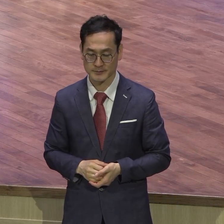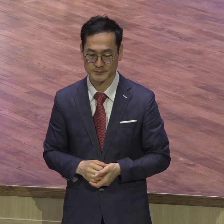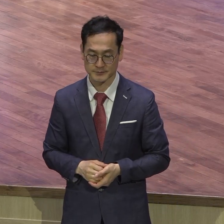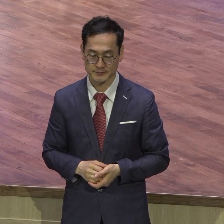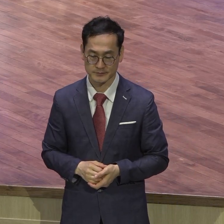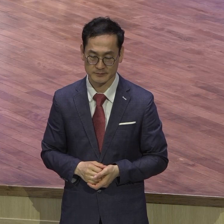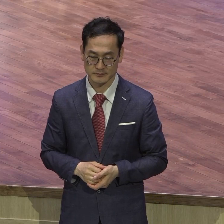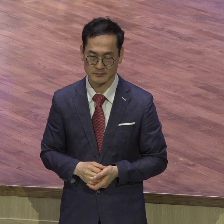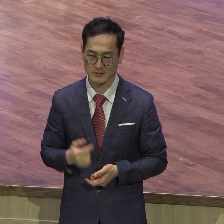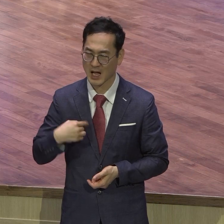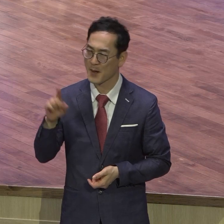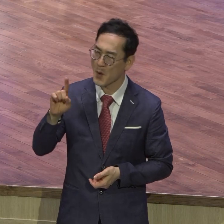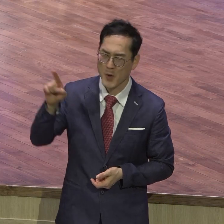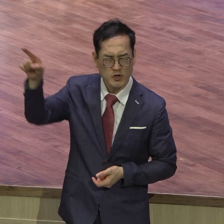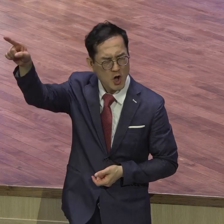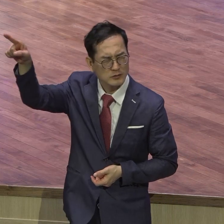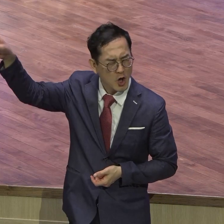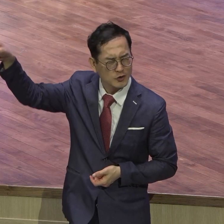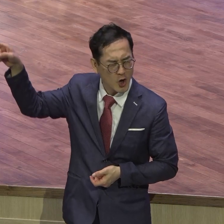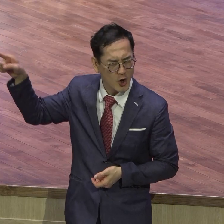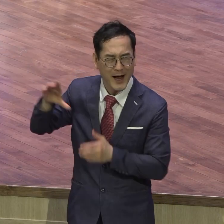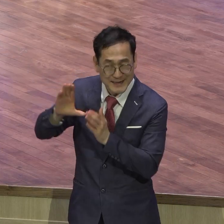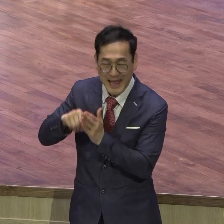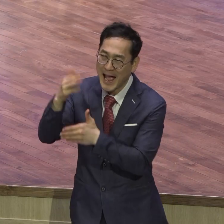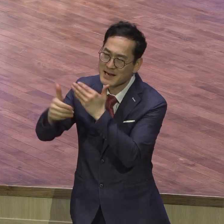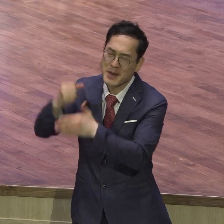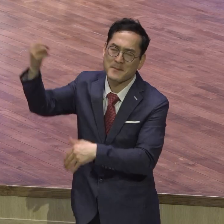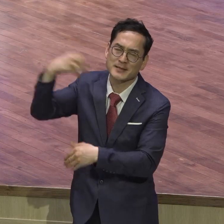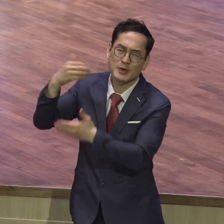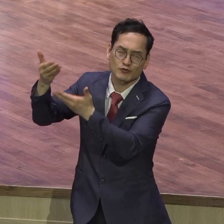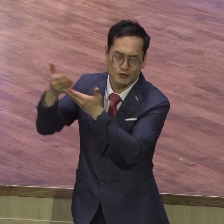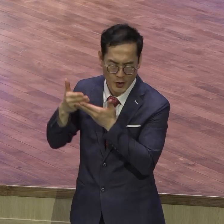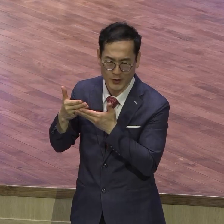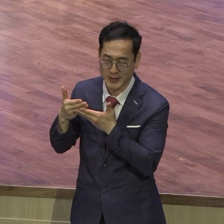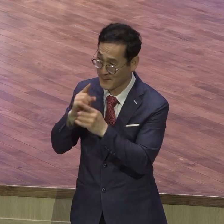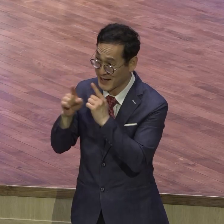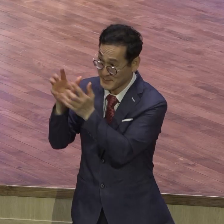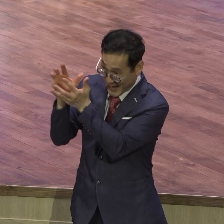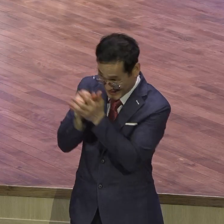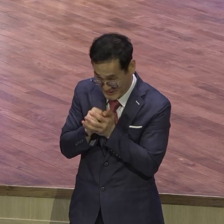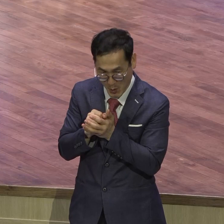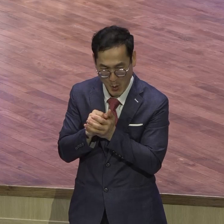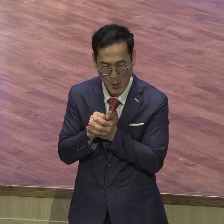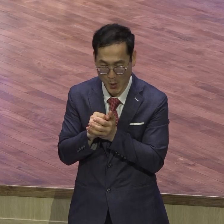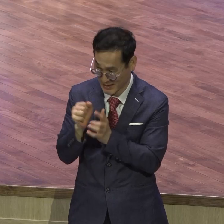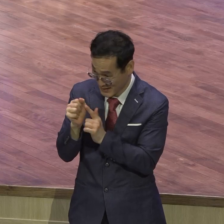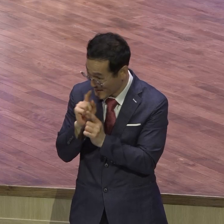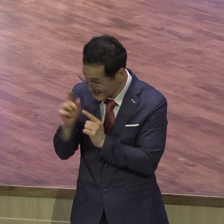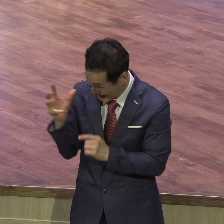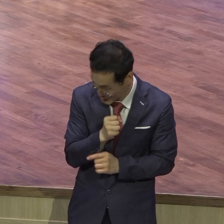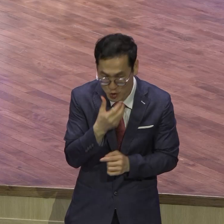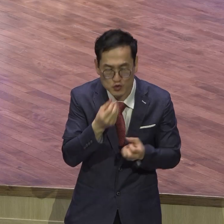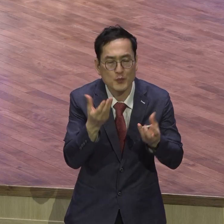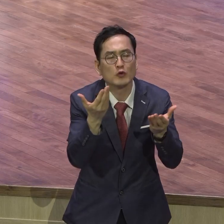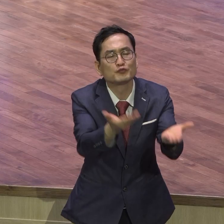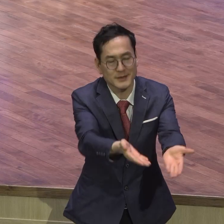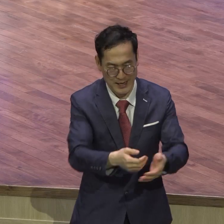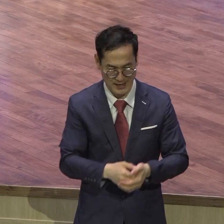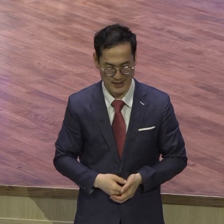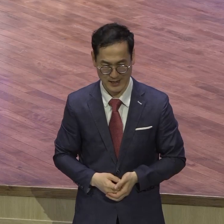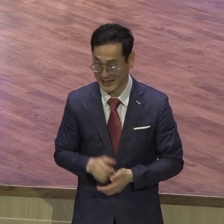드렸는데 어디서 뭘 했는데 그때 하나님이 이런 말씀을 주셔서 이 말씀에 의해서 당신을 축복합니다 또는 내가 힘을